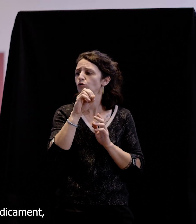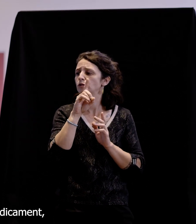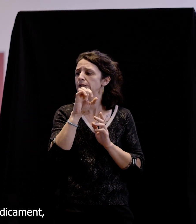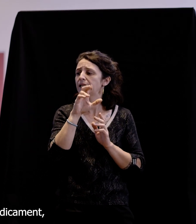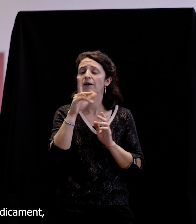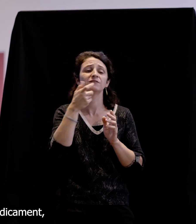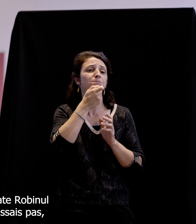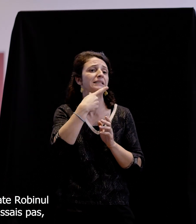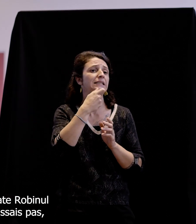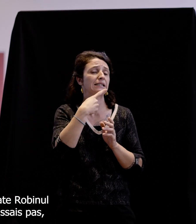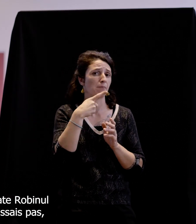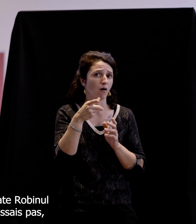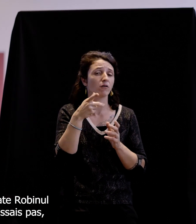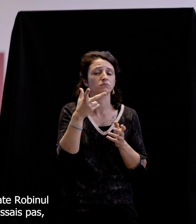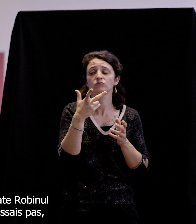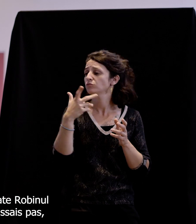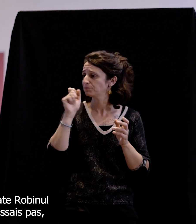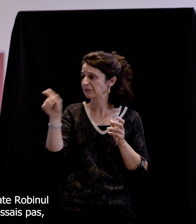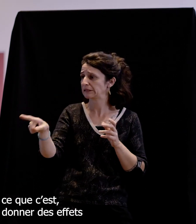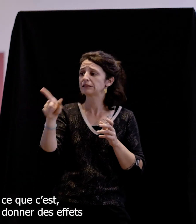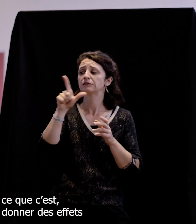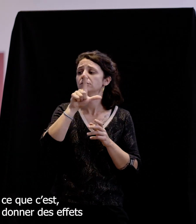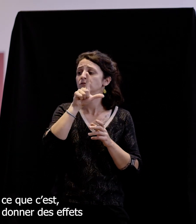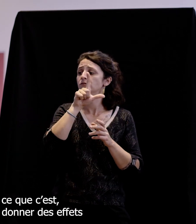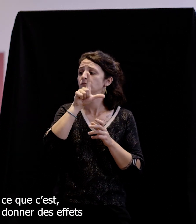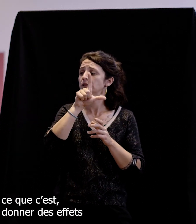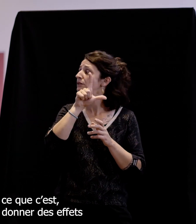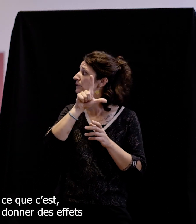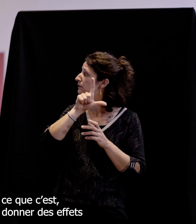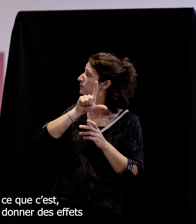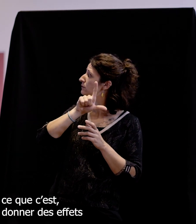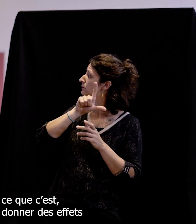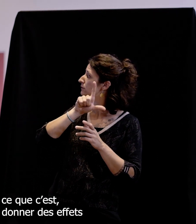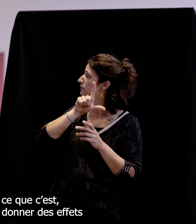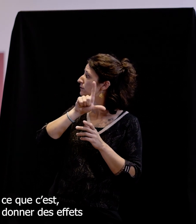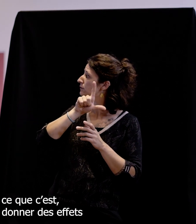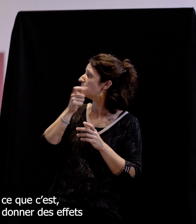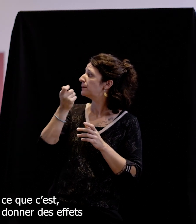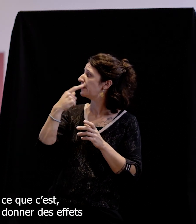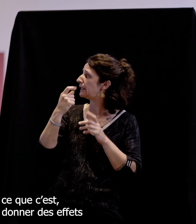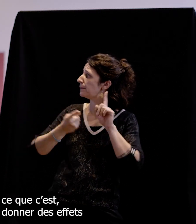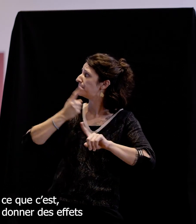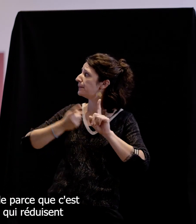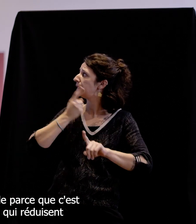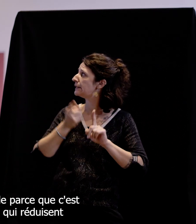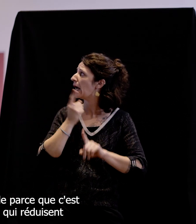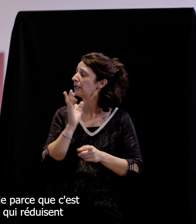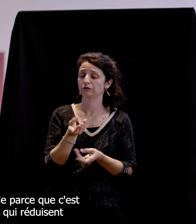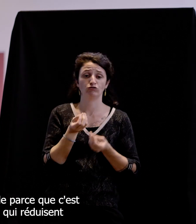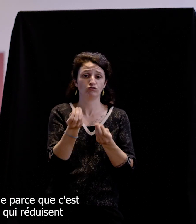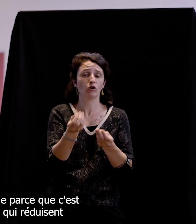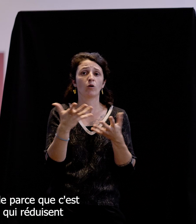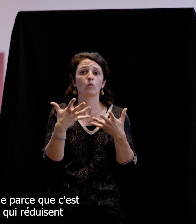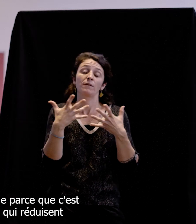ont un médicament, le glycopyrrolate, que je connaissais pas, Robinul, donc je vais voir ce que c'est, qui doit quand même donner des effets de